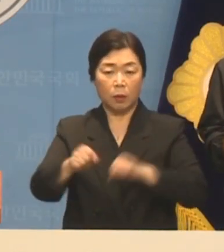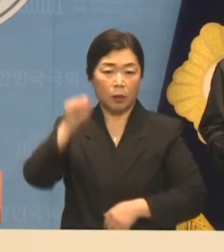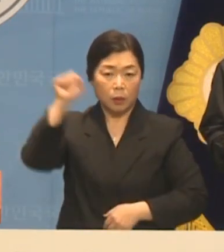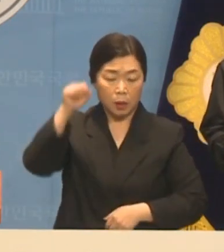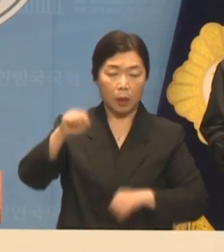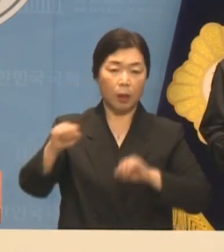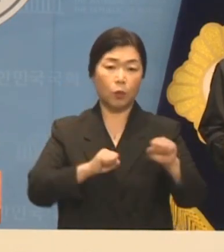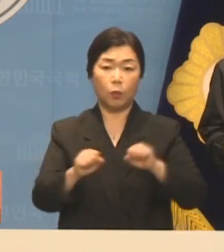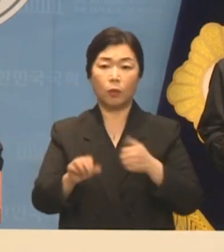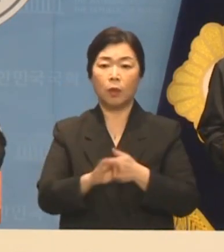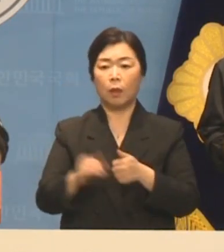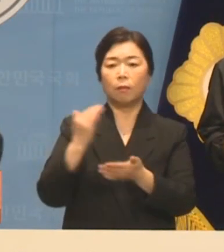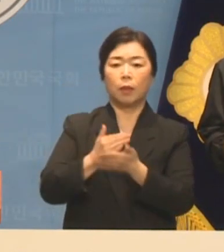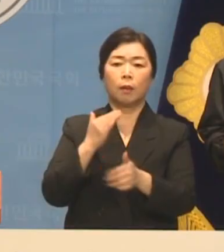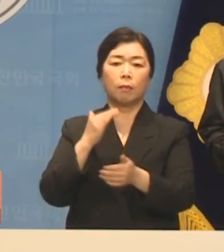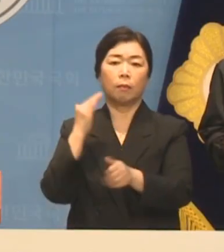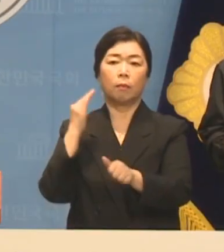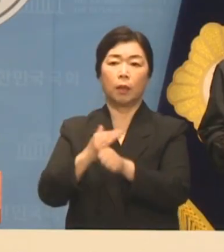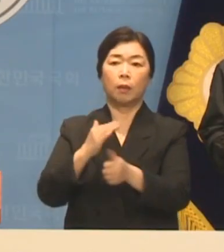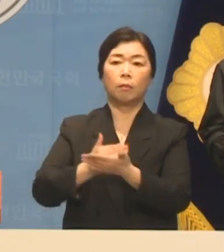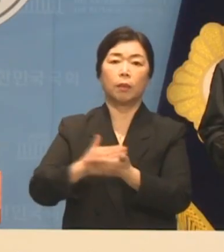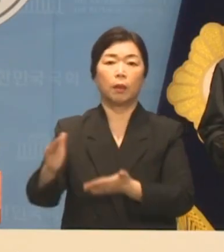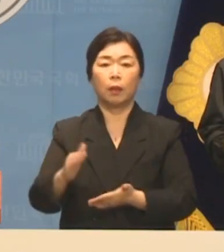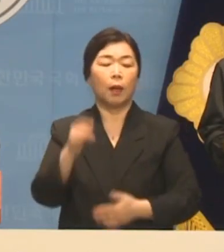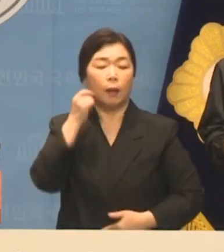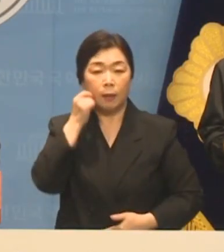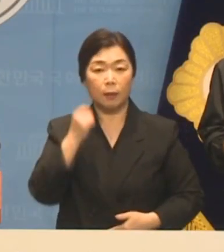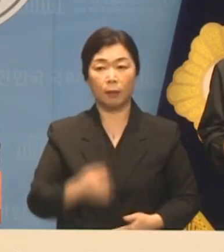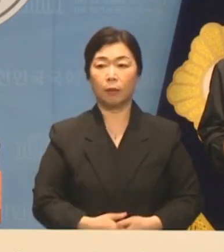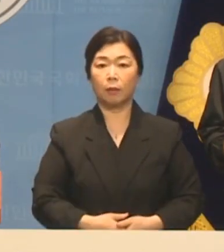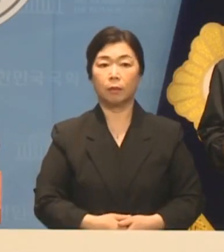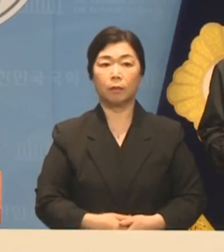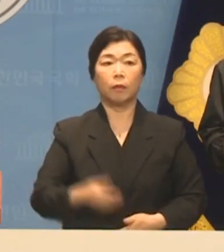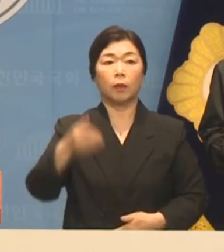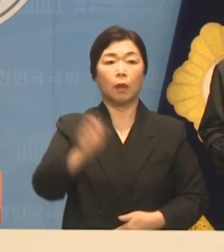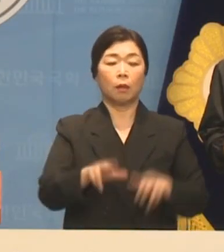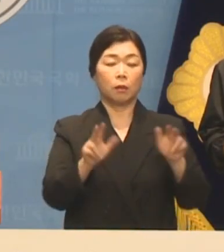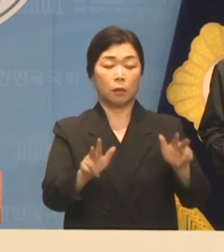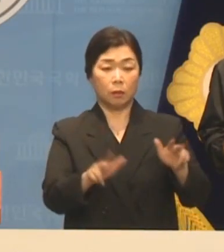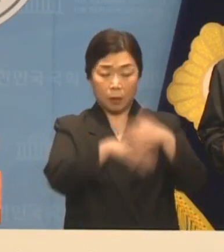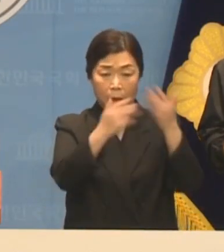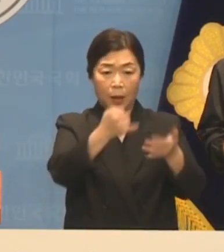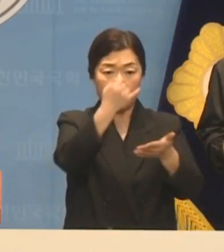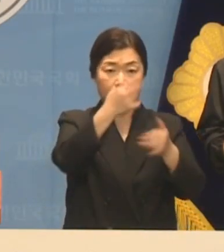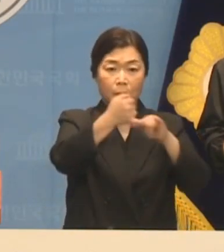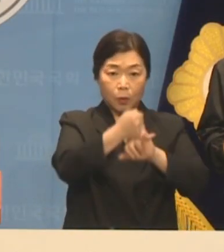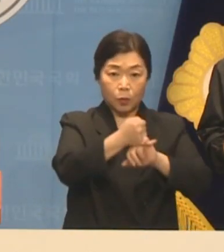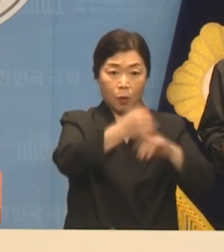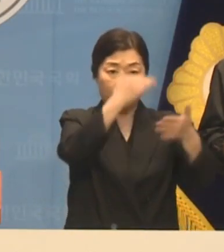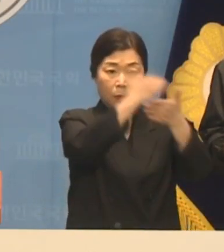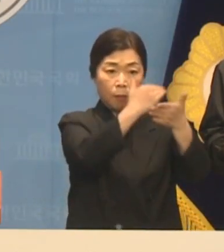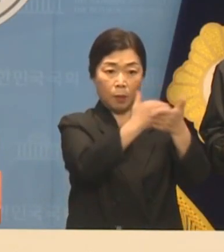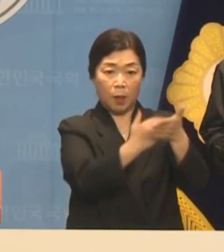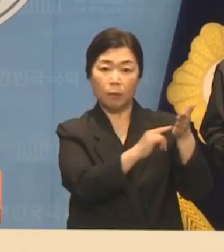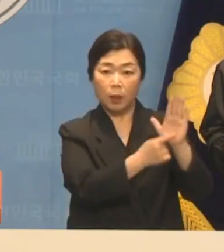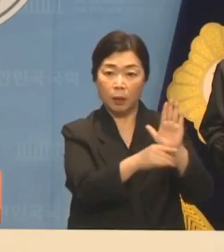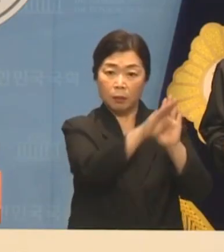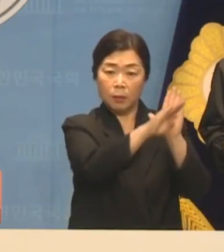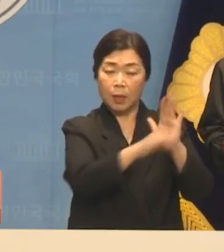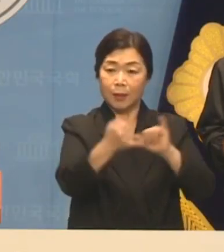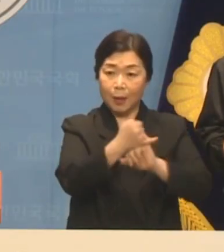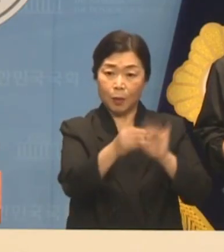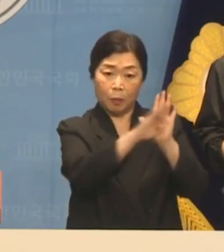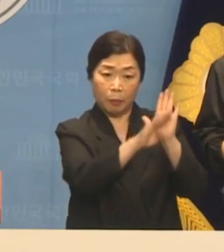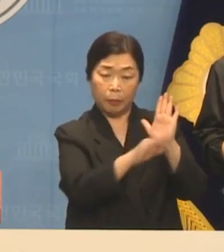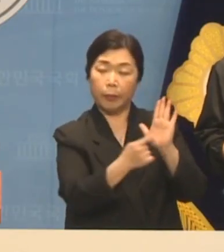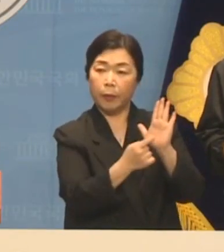쿠팡 스스로 만든 약속입니다. 하지만 지금 쿠팡은 그 모든 약속을 헌신짝처럼 내팽개치고 있습니다.